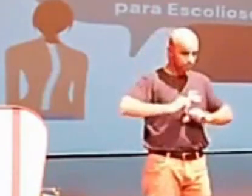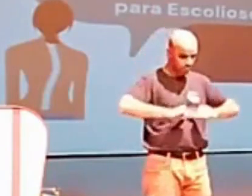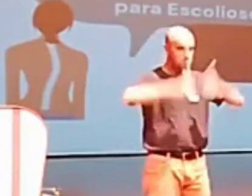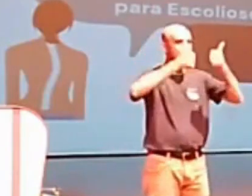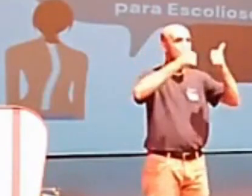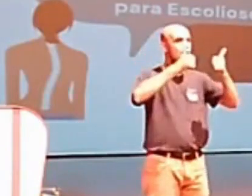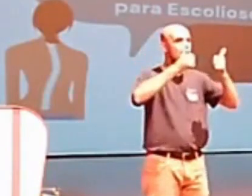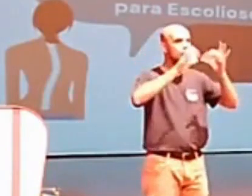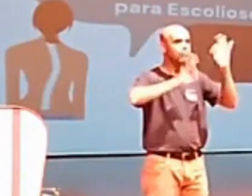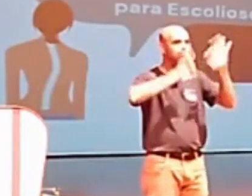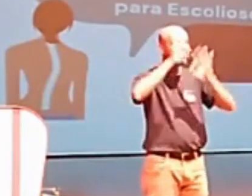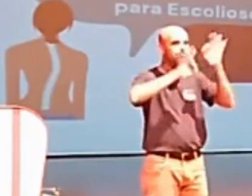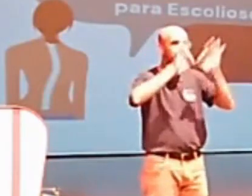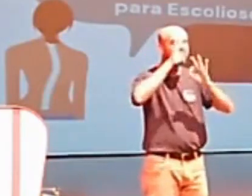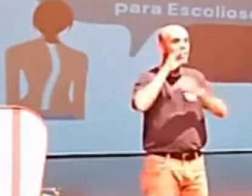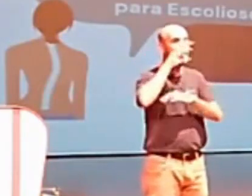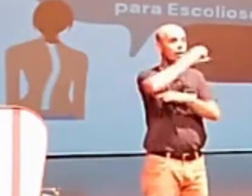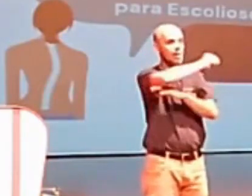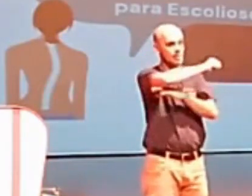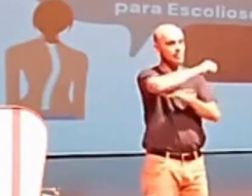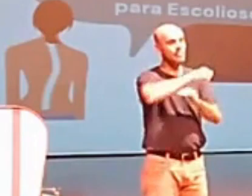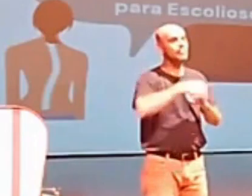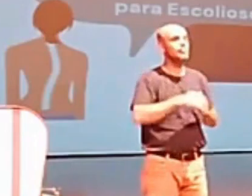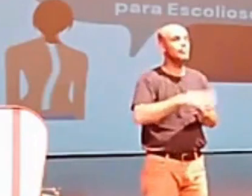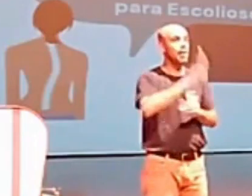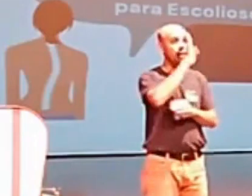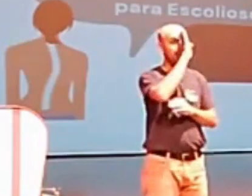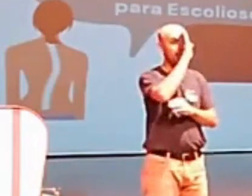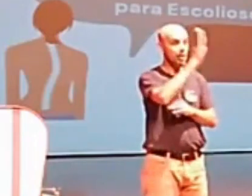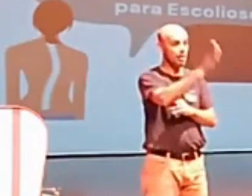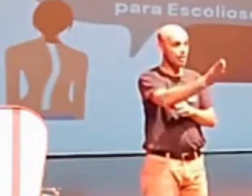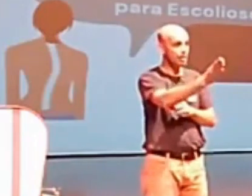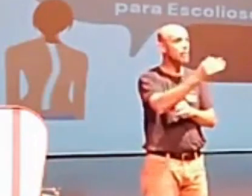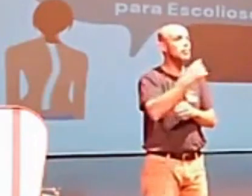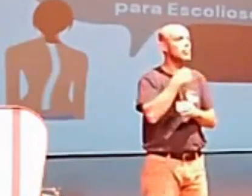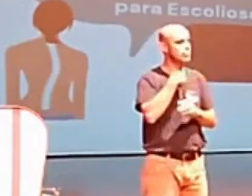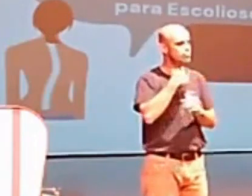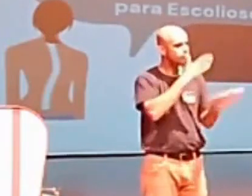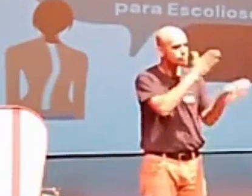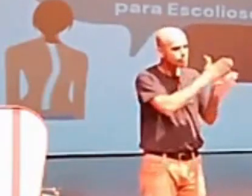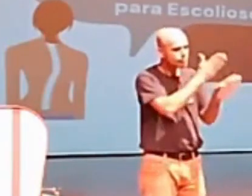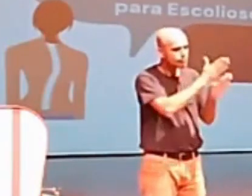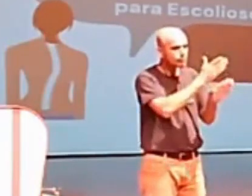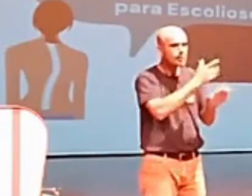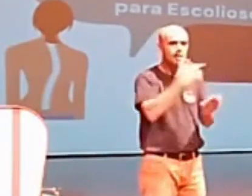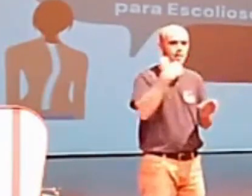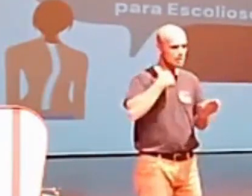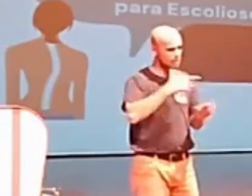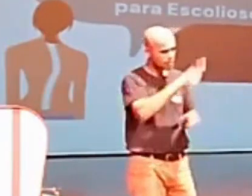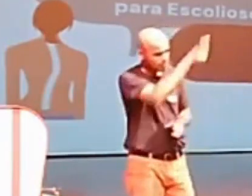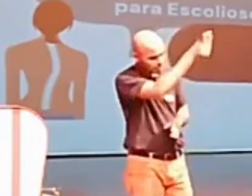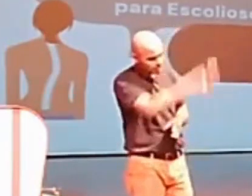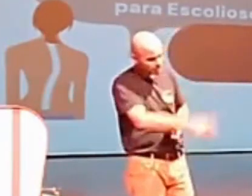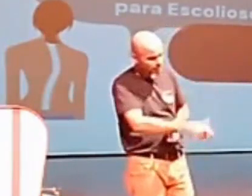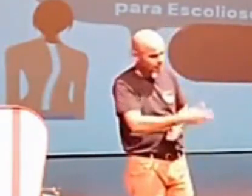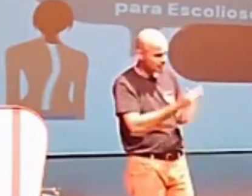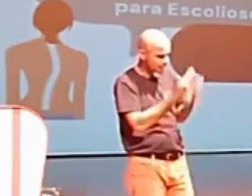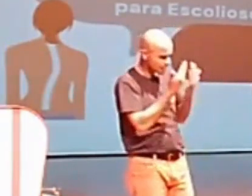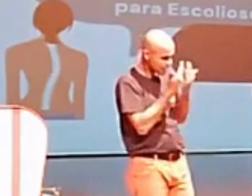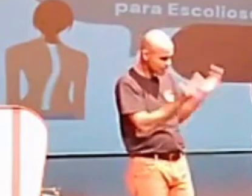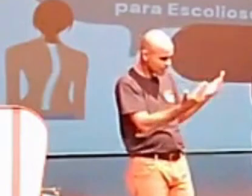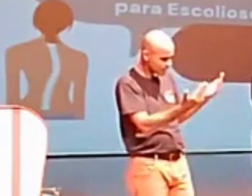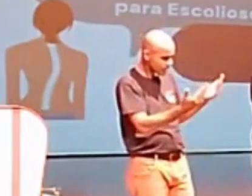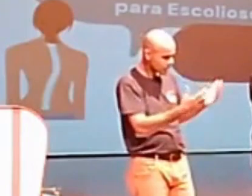eficientes, mas principalmente por identificar que eu estava diante de uma